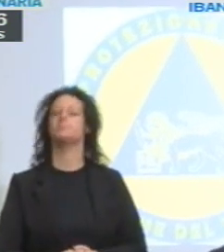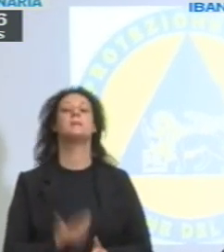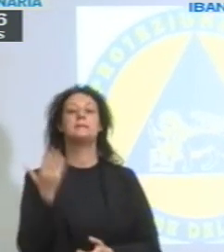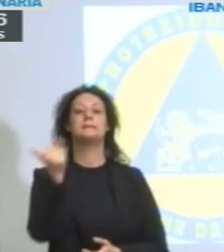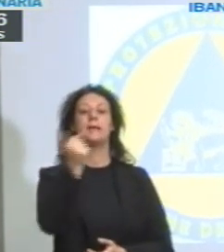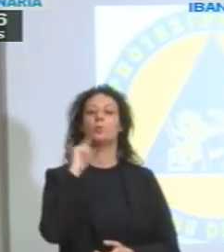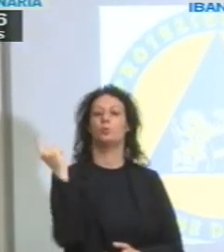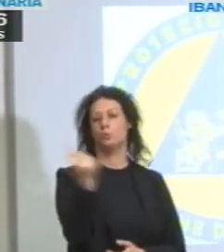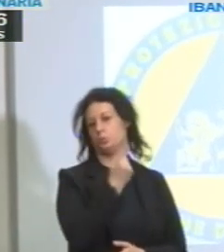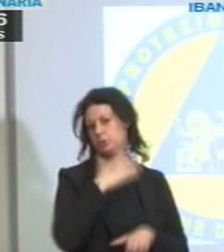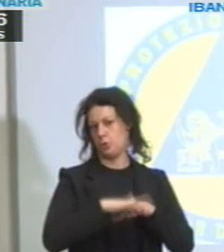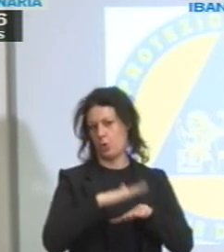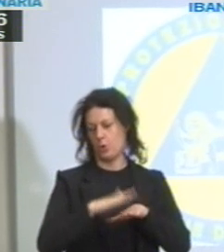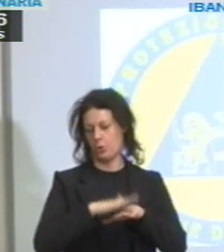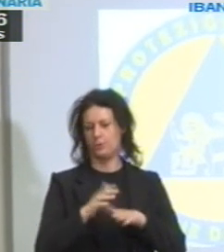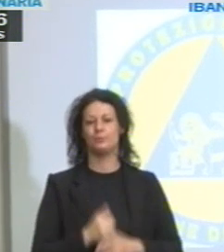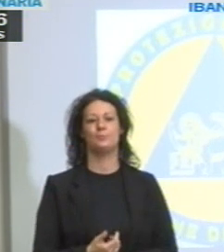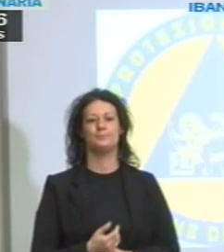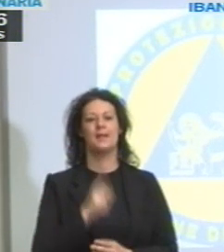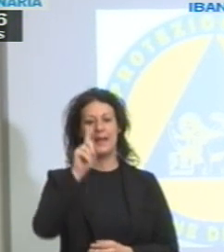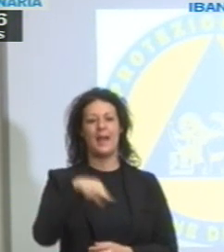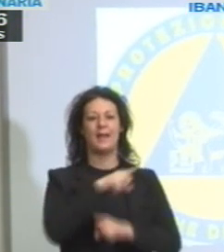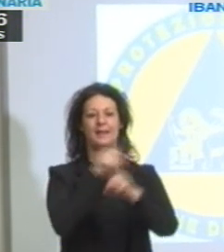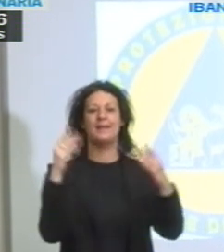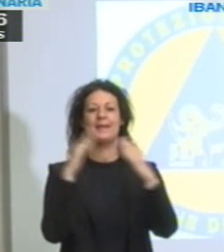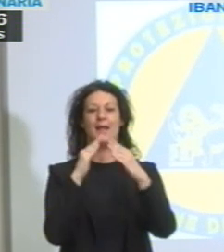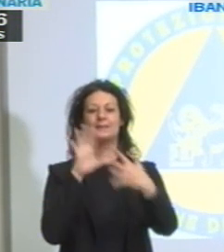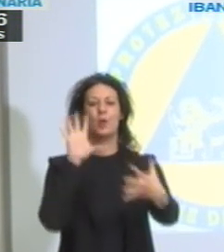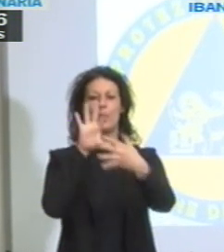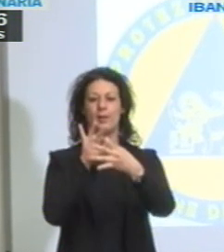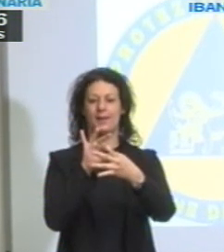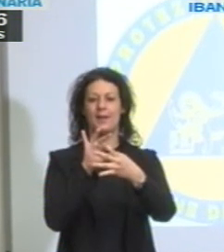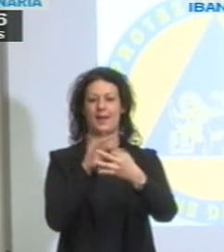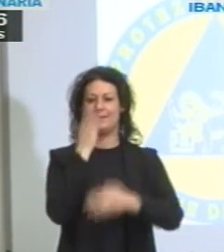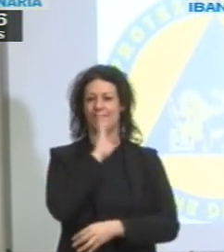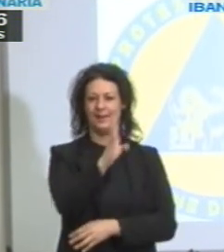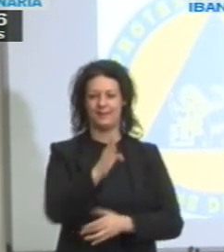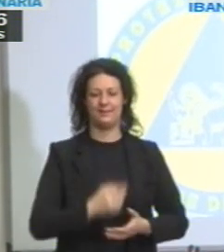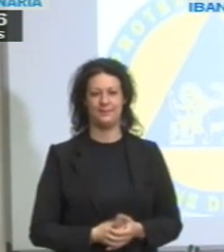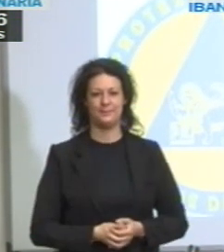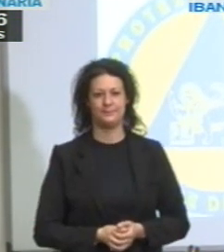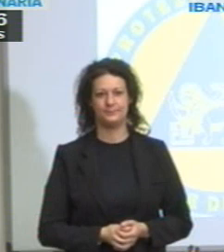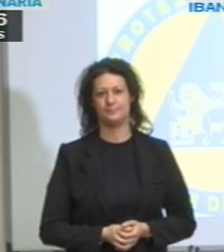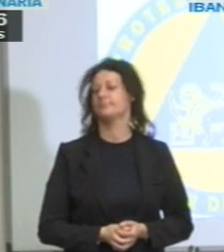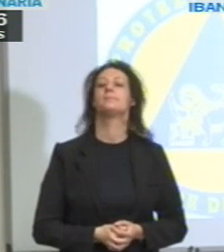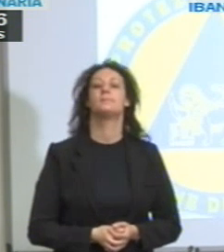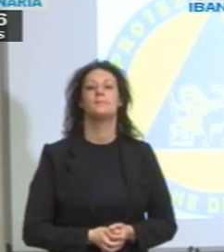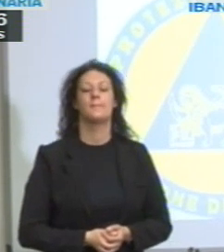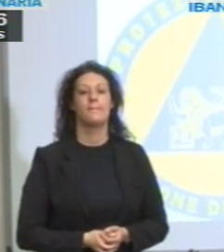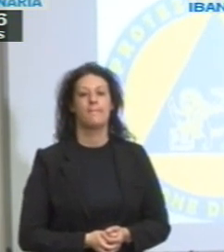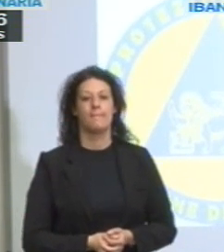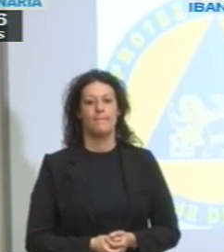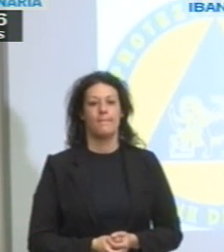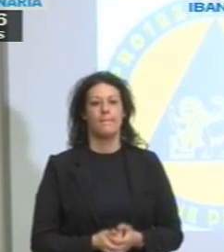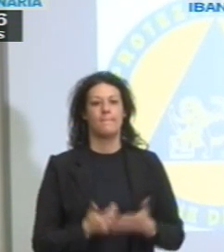saluto a tutti, come al solito, un saluto a coloro che sono collegati con le diverse dirette, anche per non